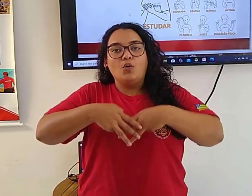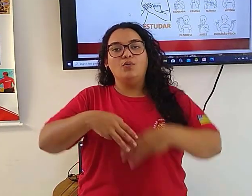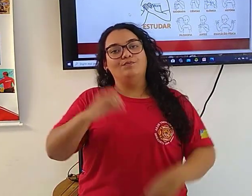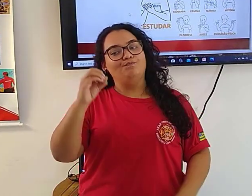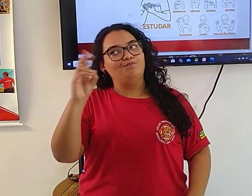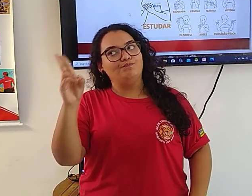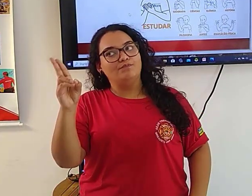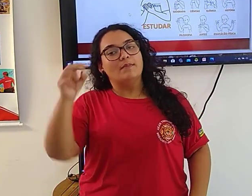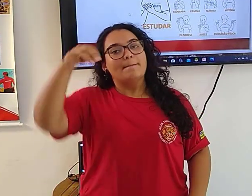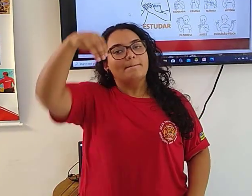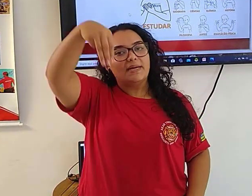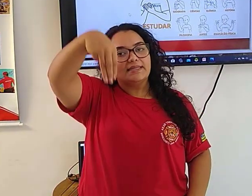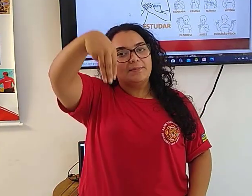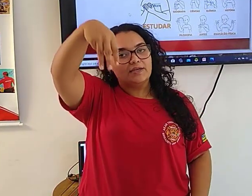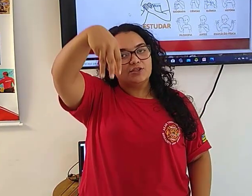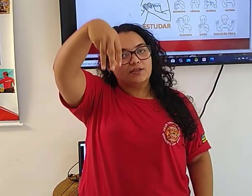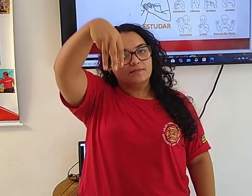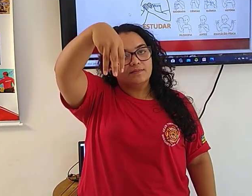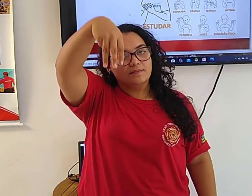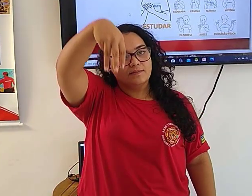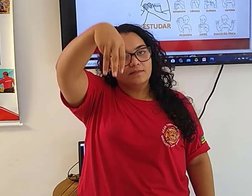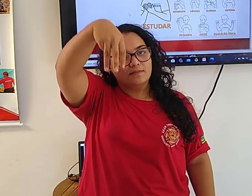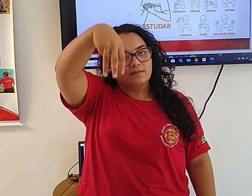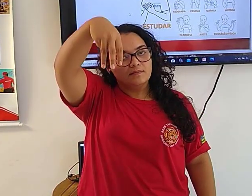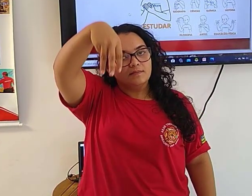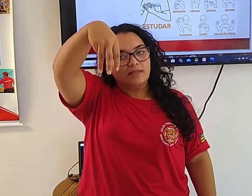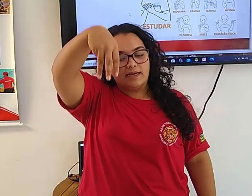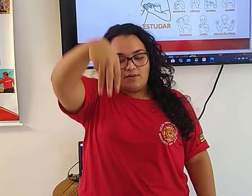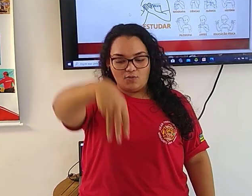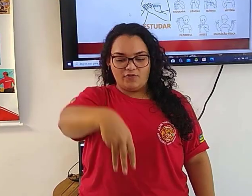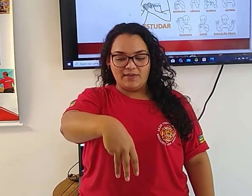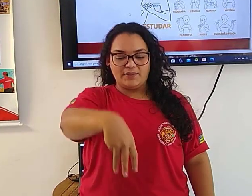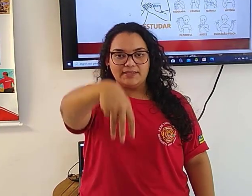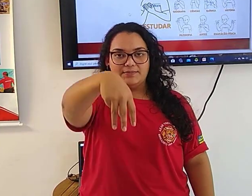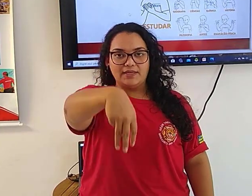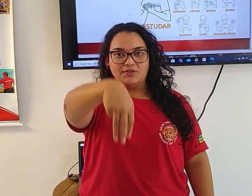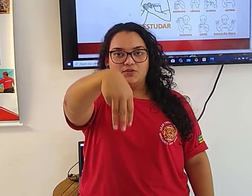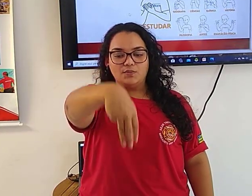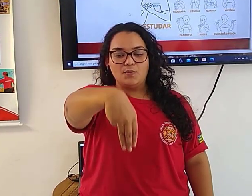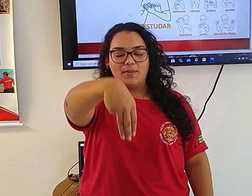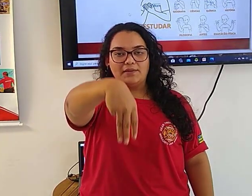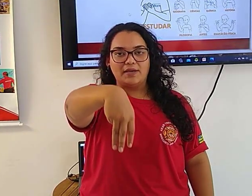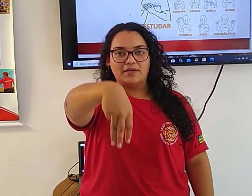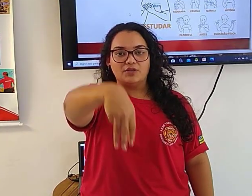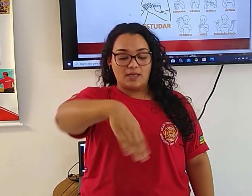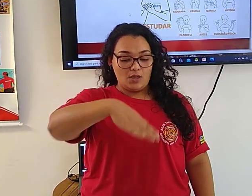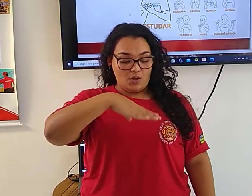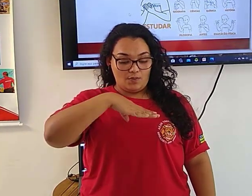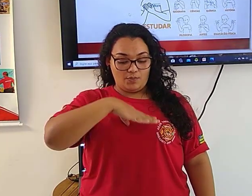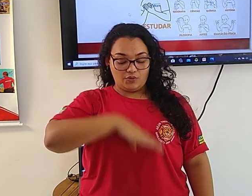ou matemática. Tá? O movimento é mais embaixo, matemática.